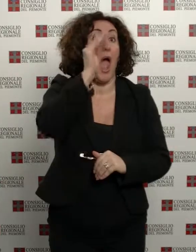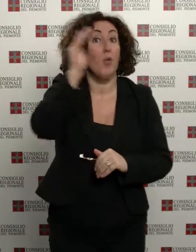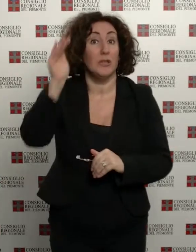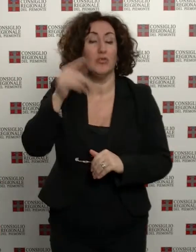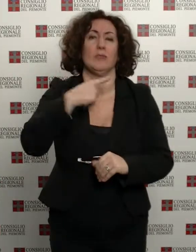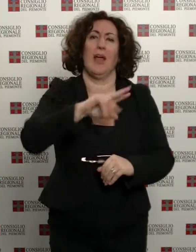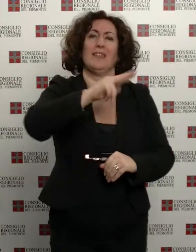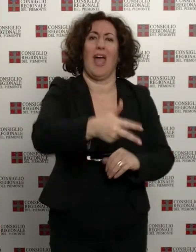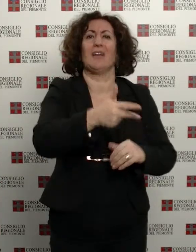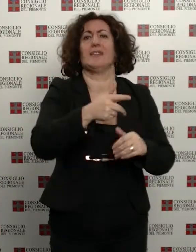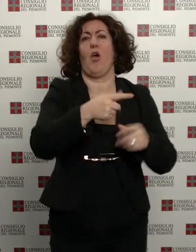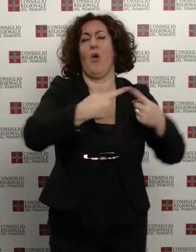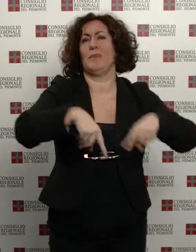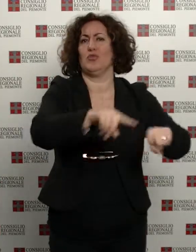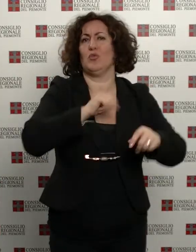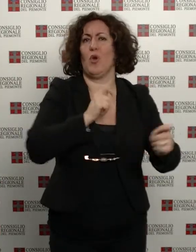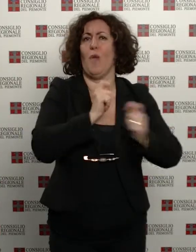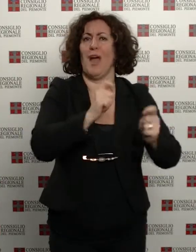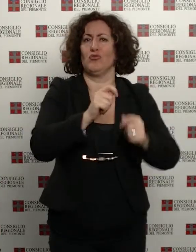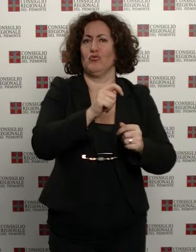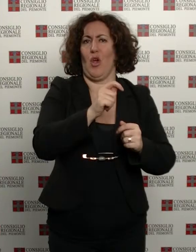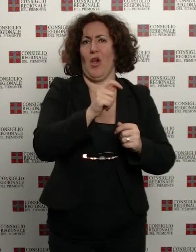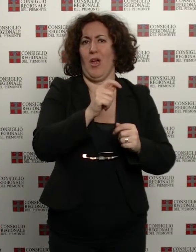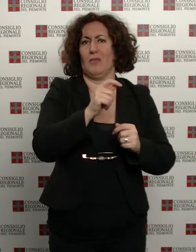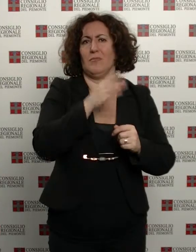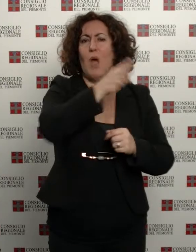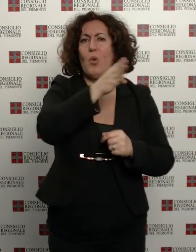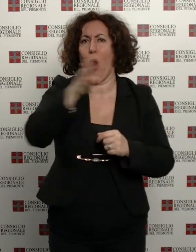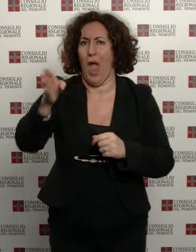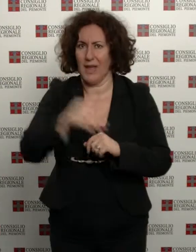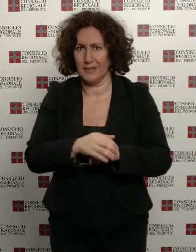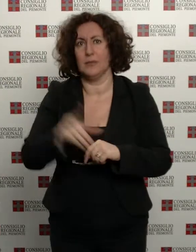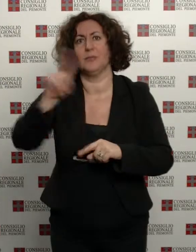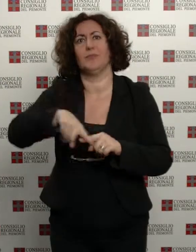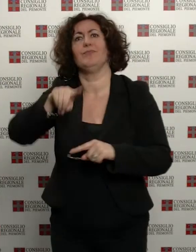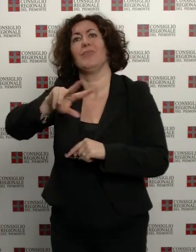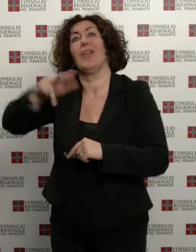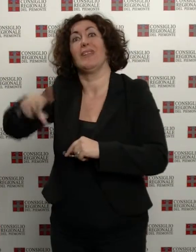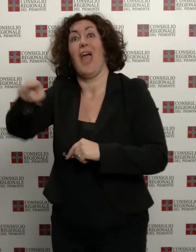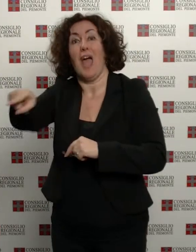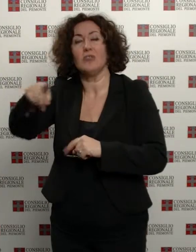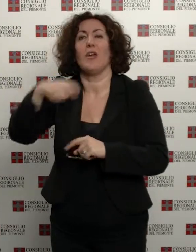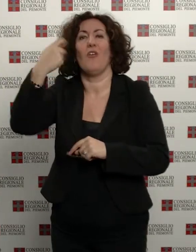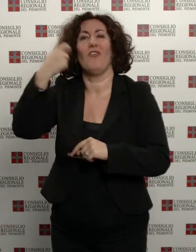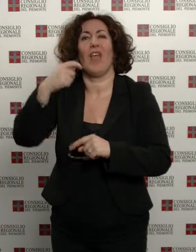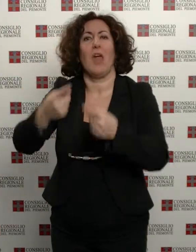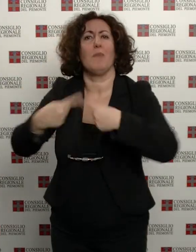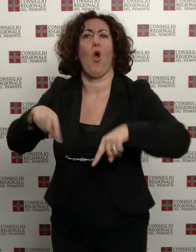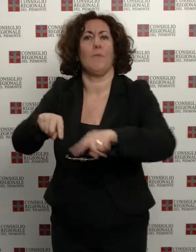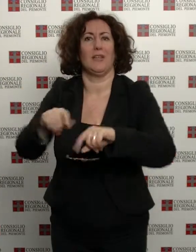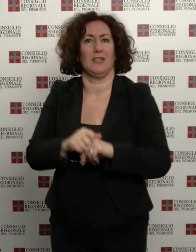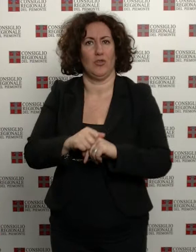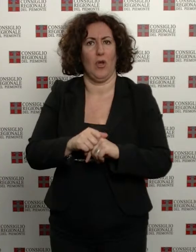commercio ambulante in commissione cultura del presidente di Film Commission l'assessore all'ambiente è relazionato in commissione sul sistema regionale